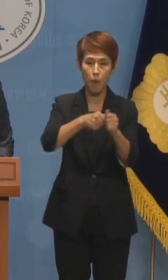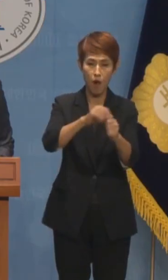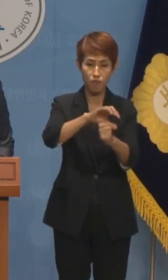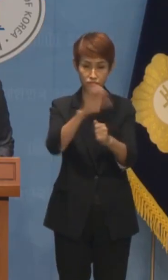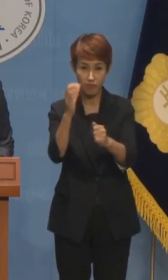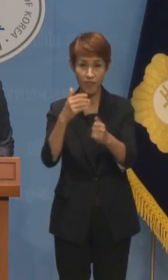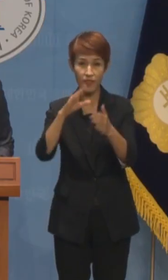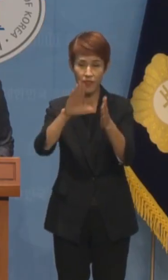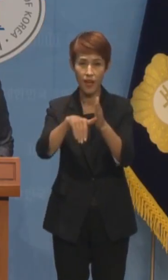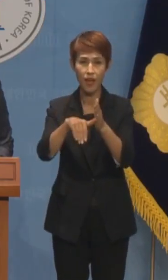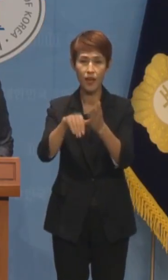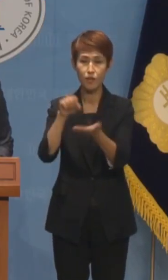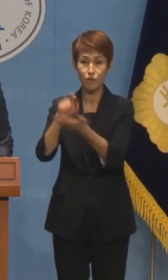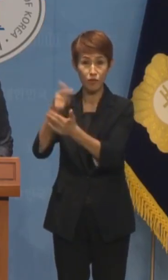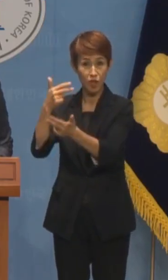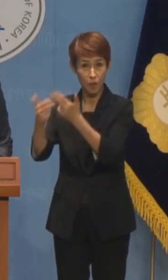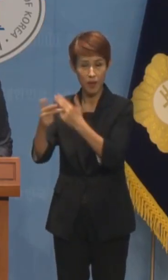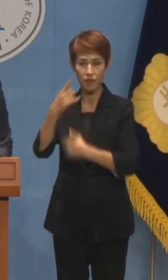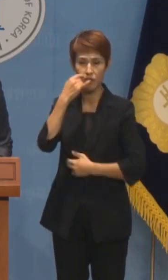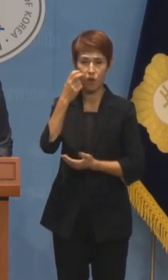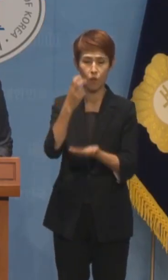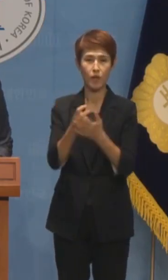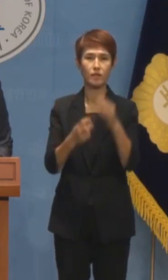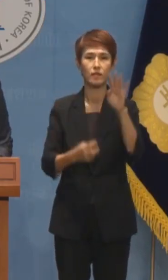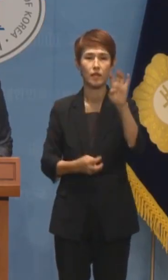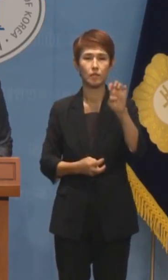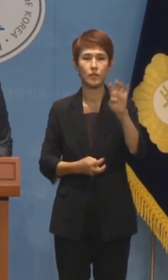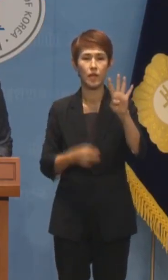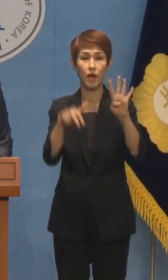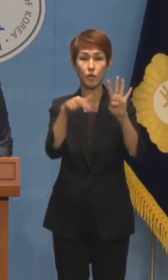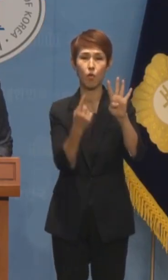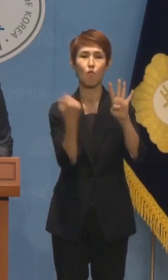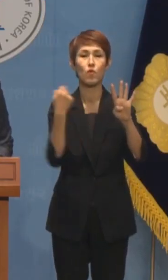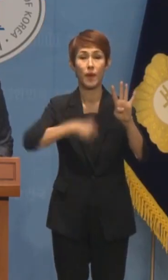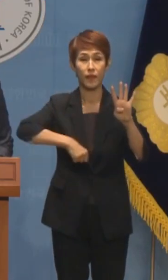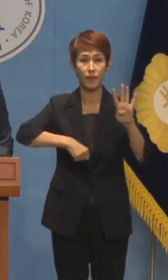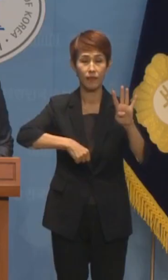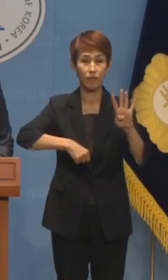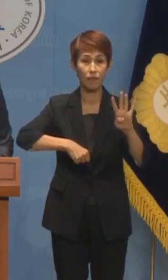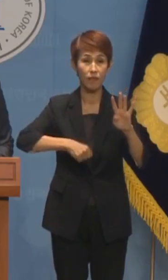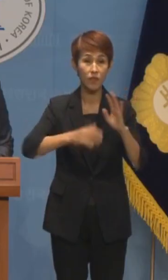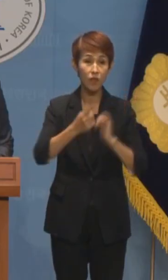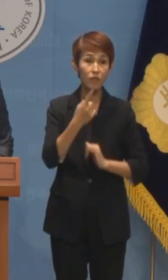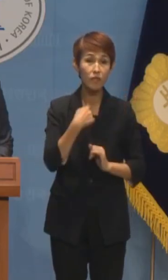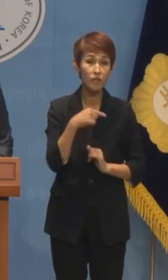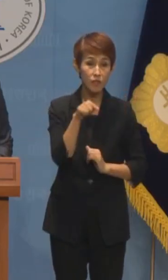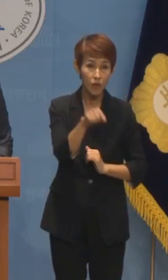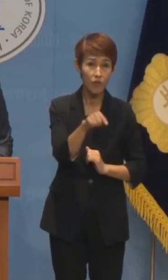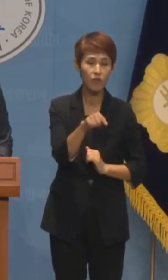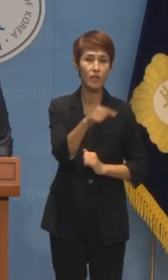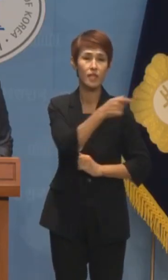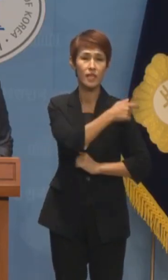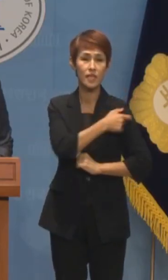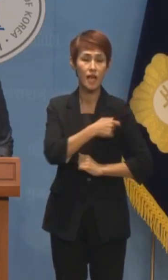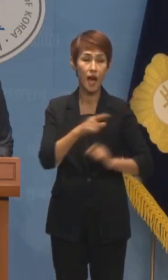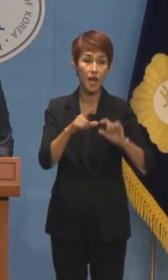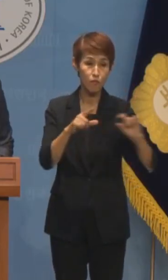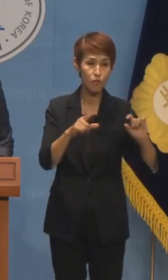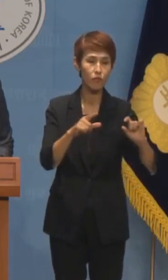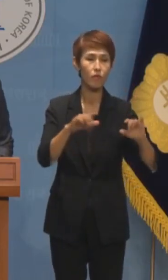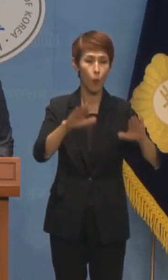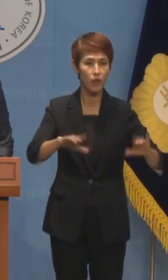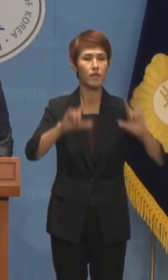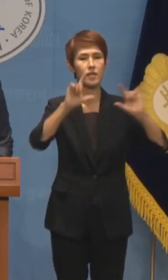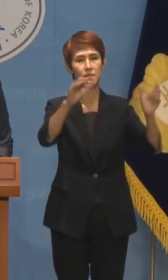대한축구협회는 첫째, 정관 제44조를 위반해 이사회 당일 사면 안건을 이사 일부에게 당일